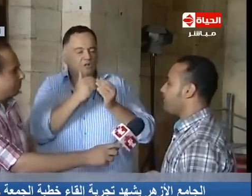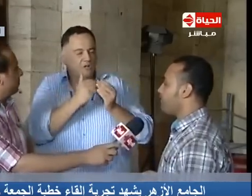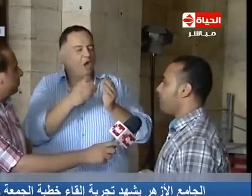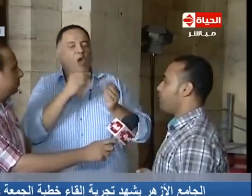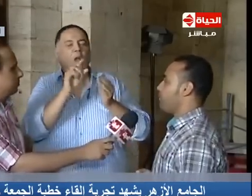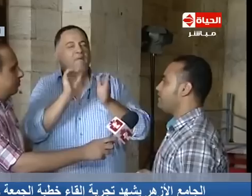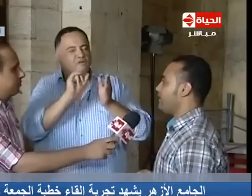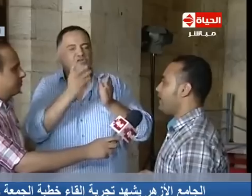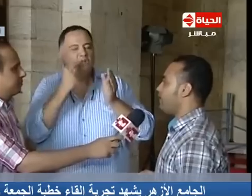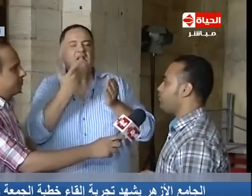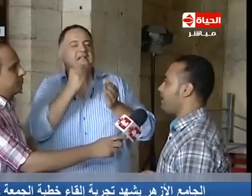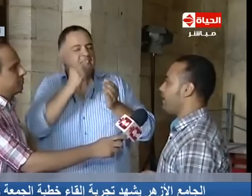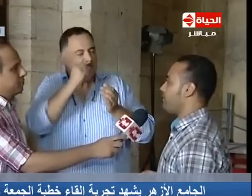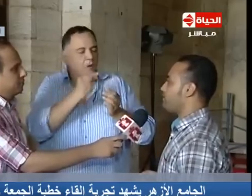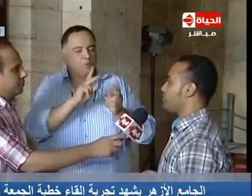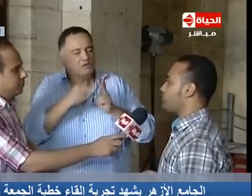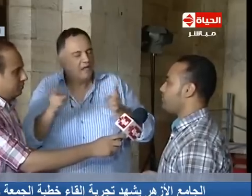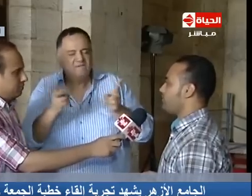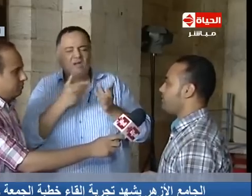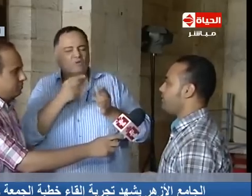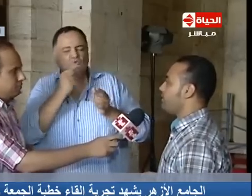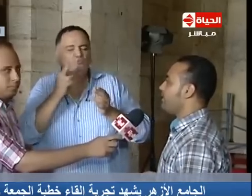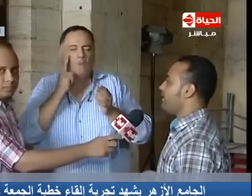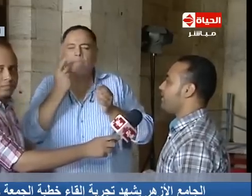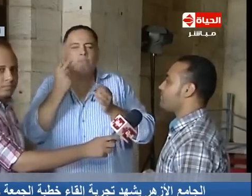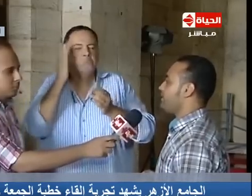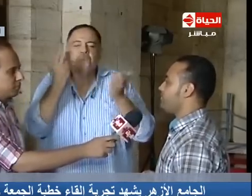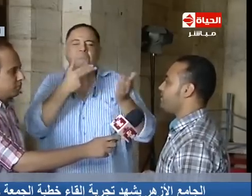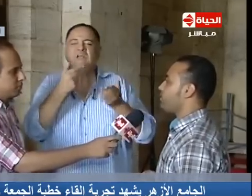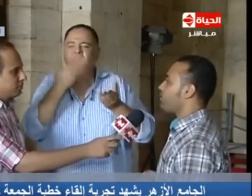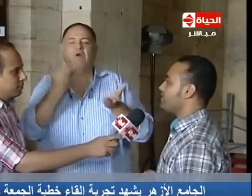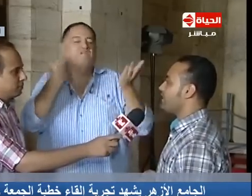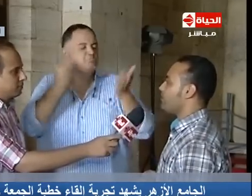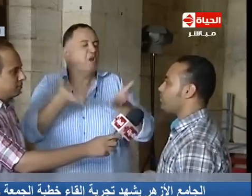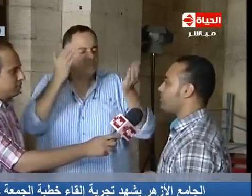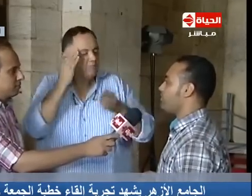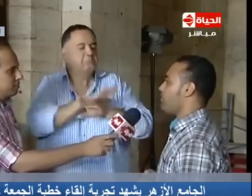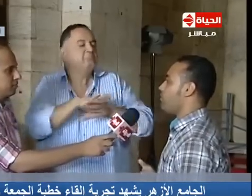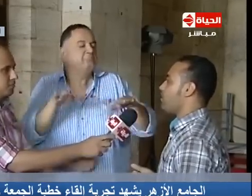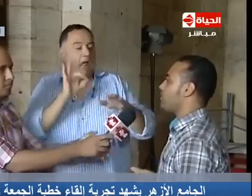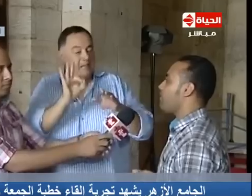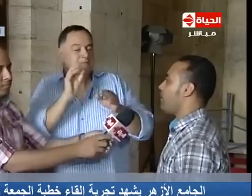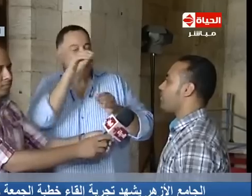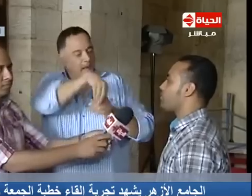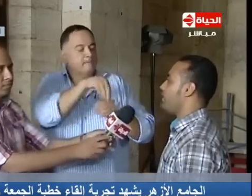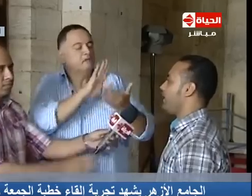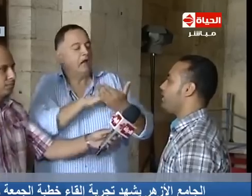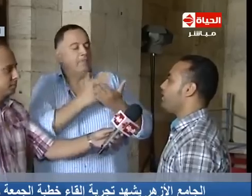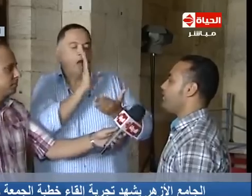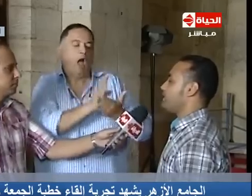فيه معلومات دينيه متاحه بالنسبه للصم في الدين، لان اصبح ان فيه توجهات دينيه مختلفه، فهو الاصم ما يعرفش كل حاجه، فلازم